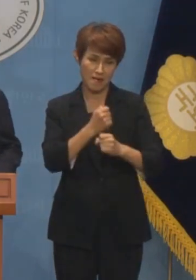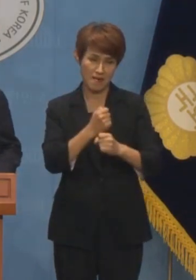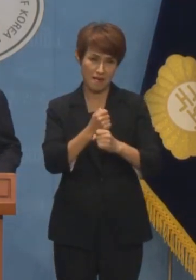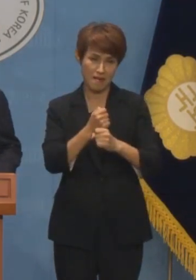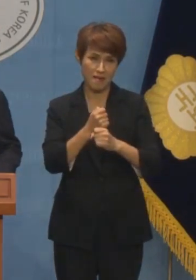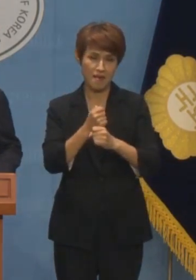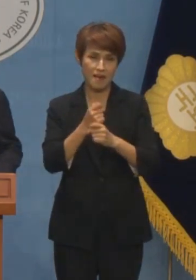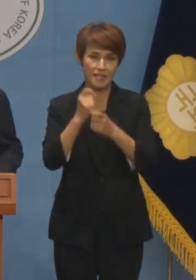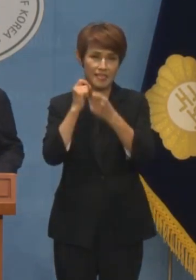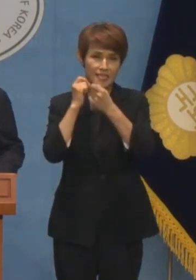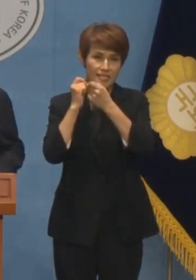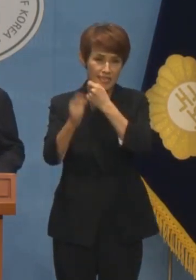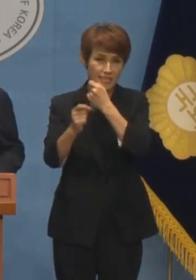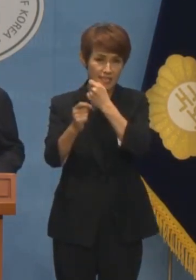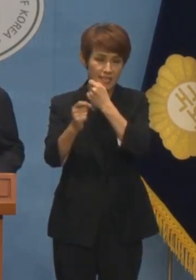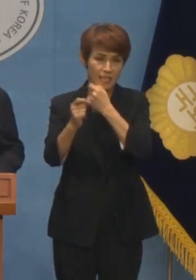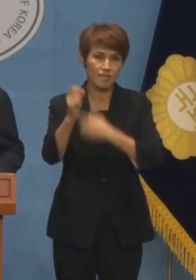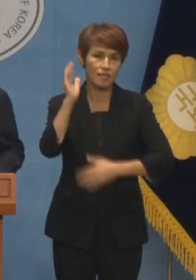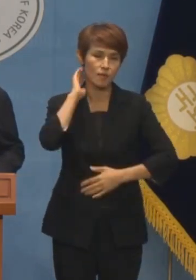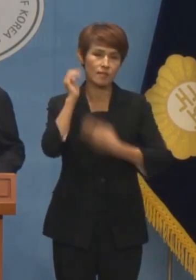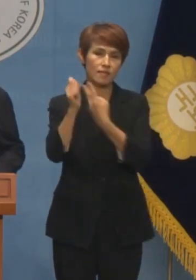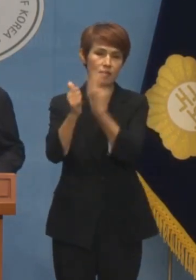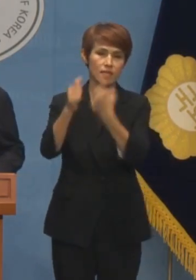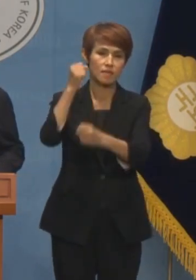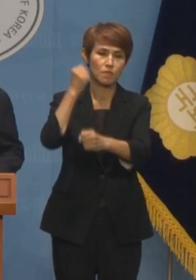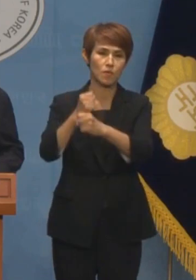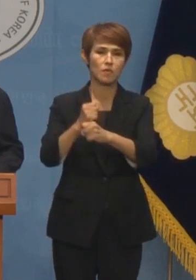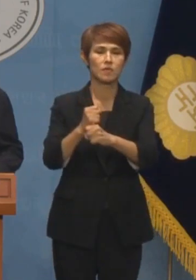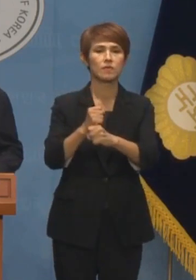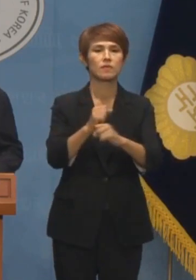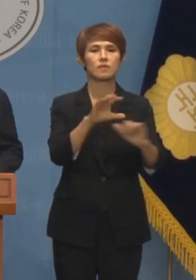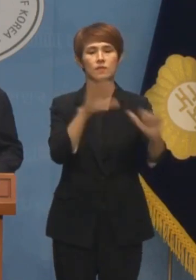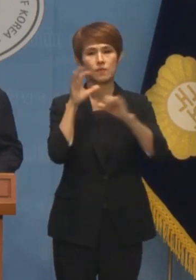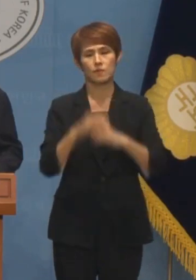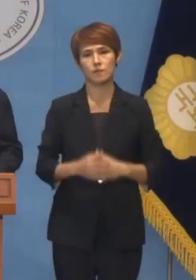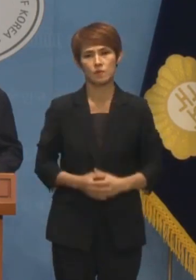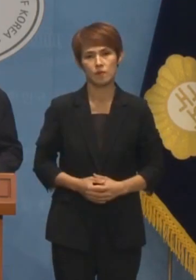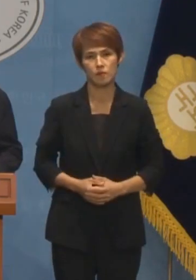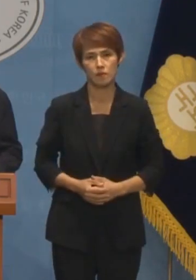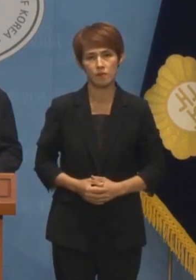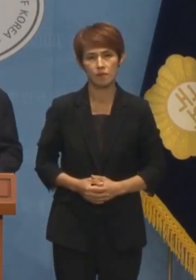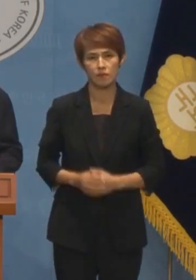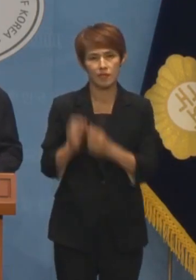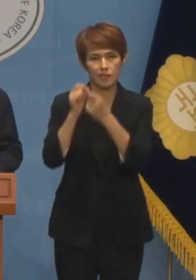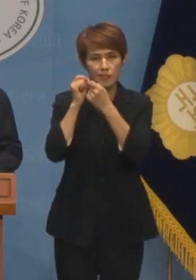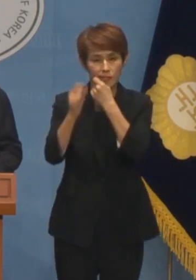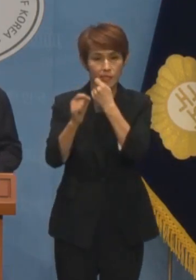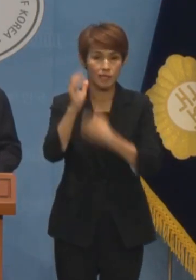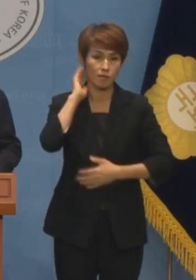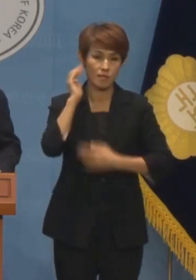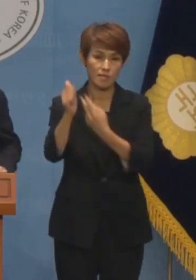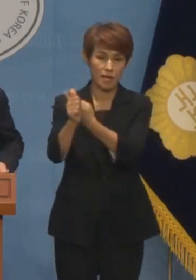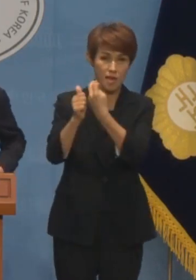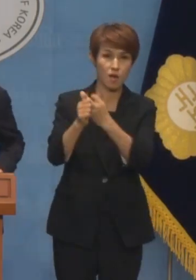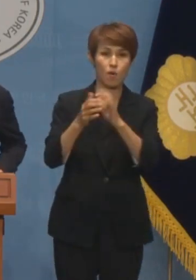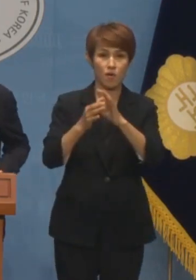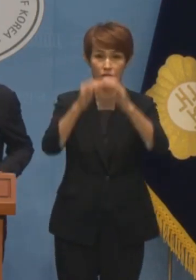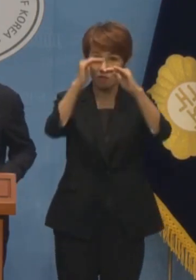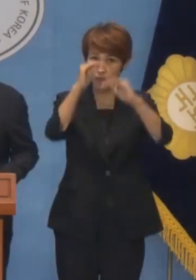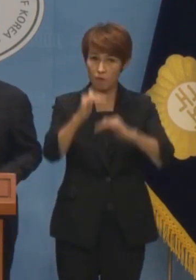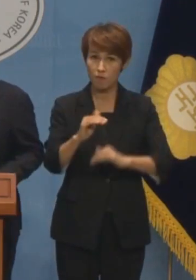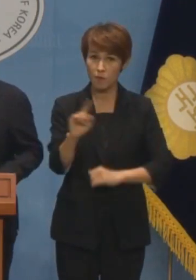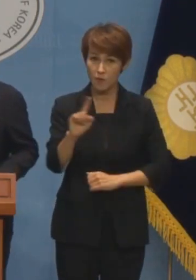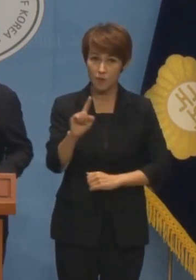탄핵의 장으로 변질시켜버렸습니다. 지금까지 제가 확인한 사기 기획 탄핵 의혹의 근거를